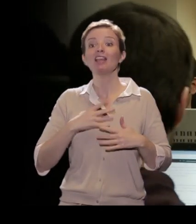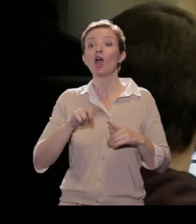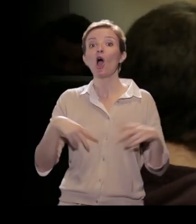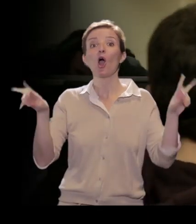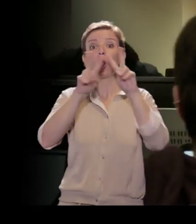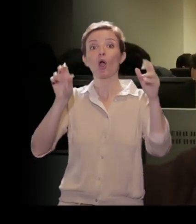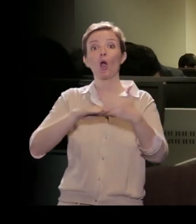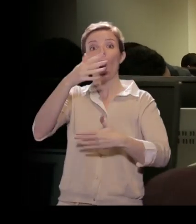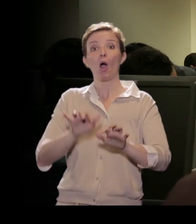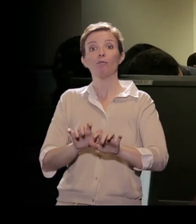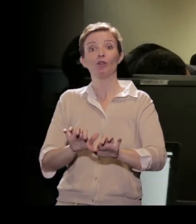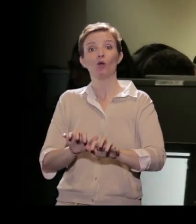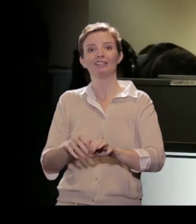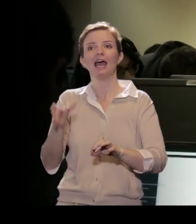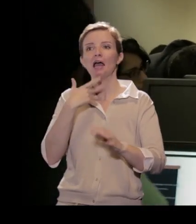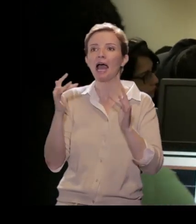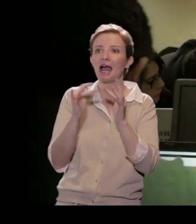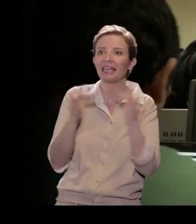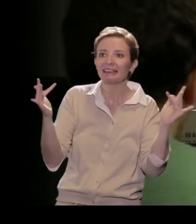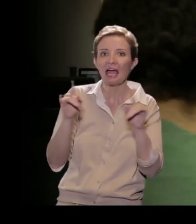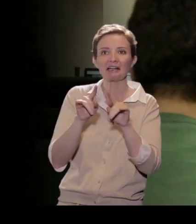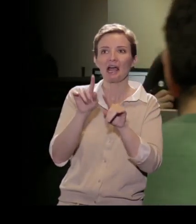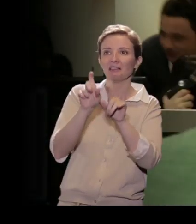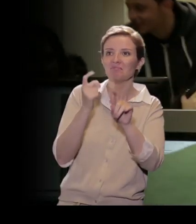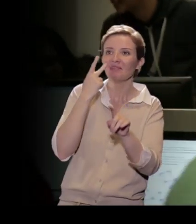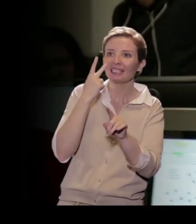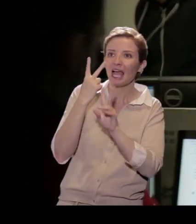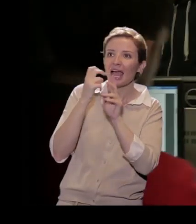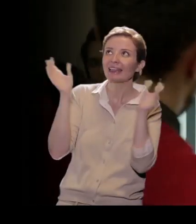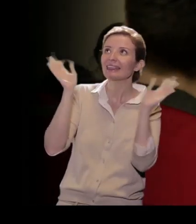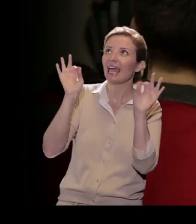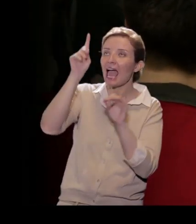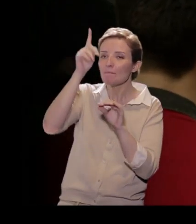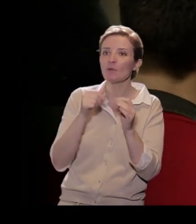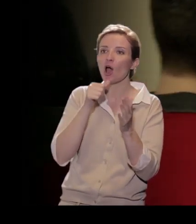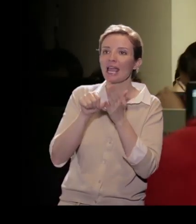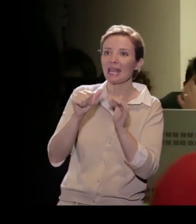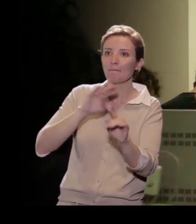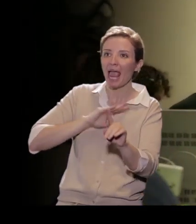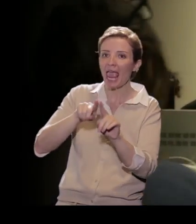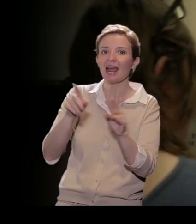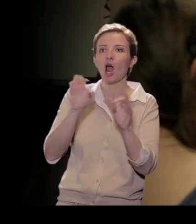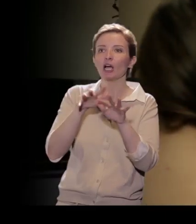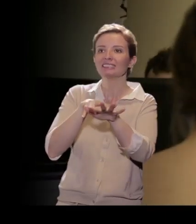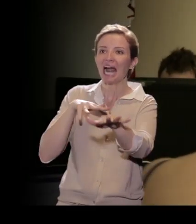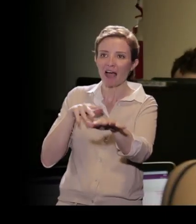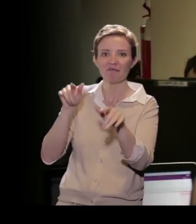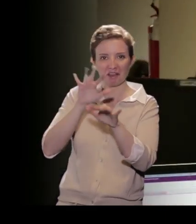consultato alcuni siti web per vedere le previsioni del tempo, la posta elettronica, il traffico e così via. E anche qui ho